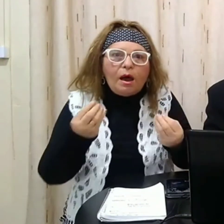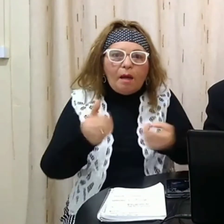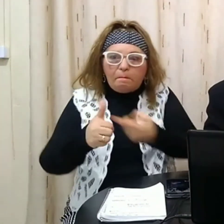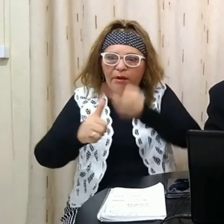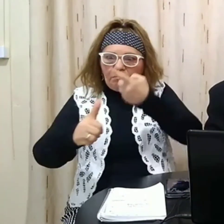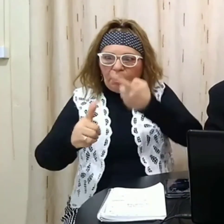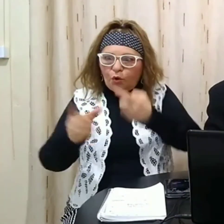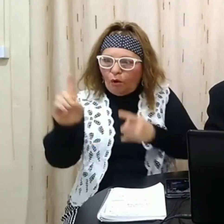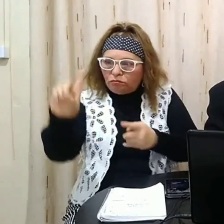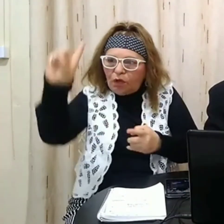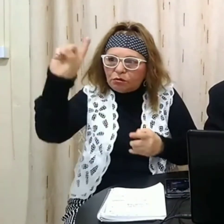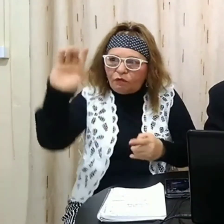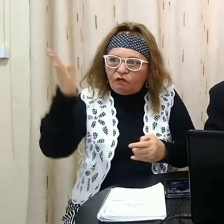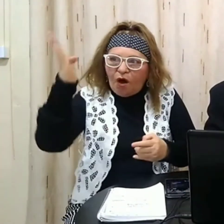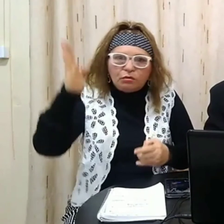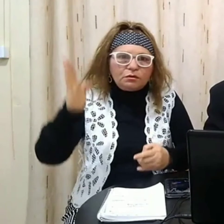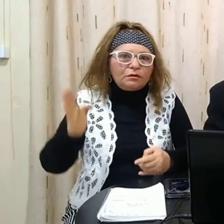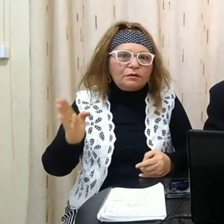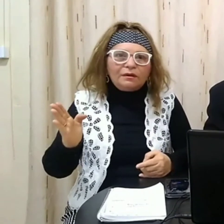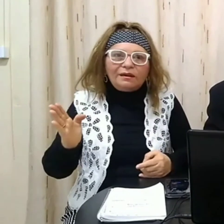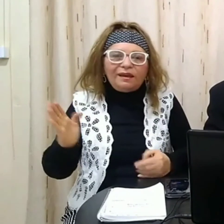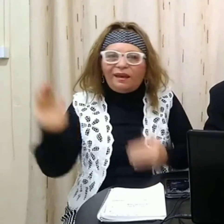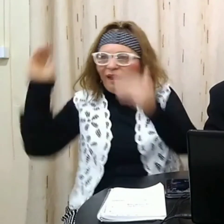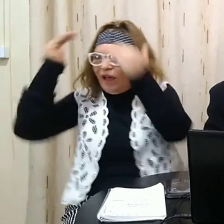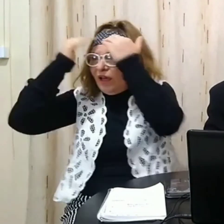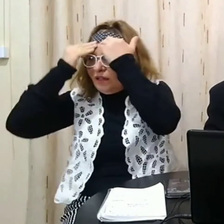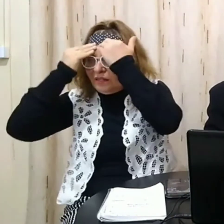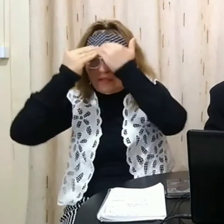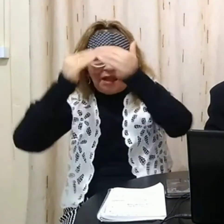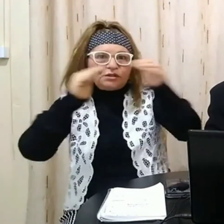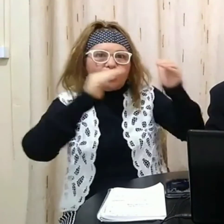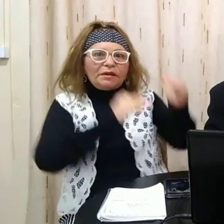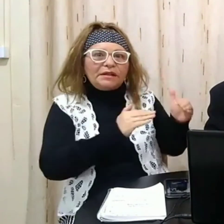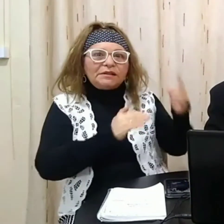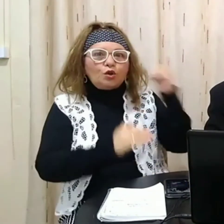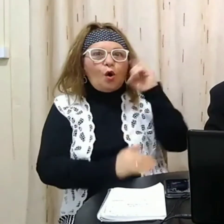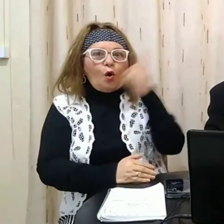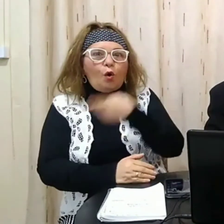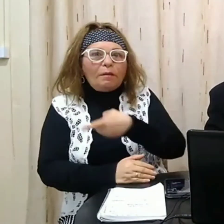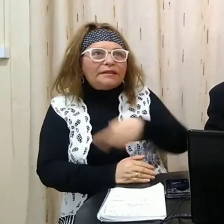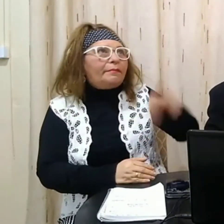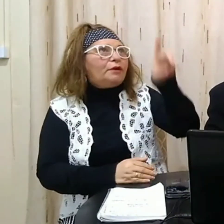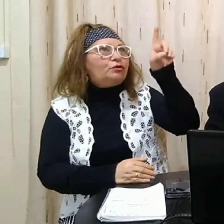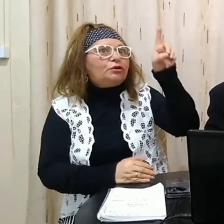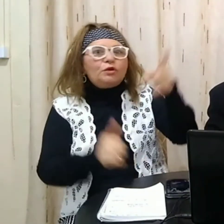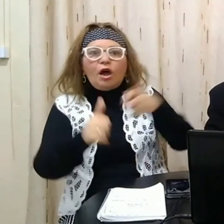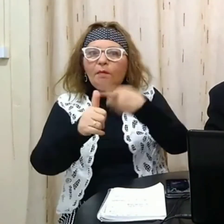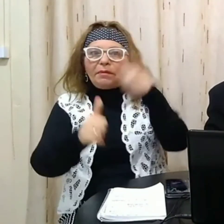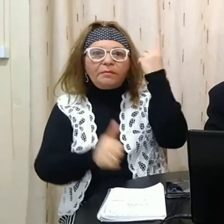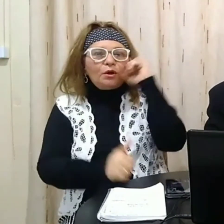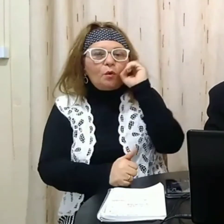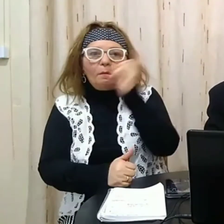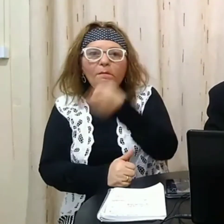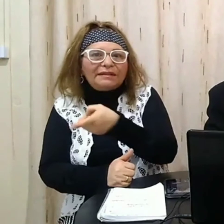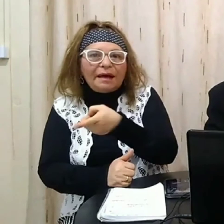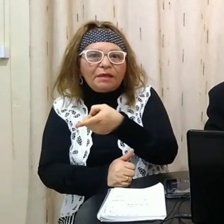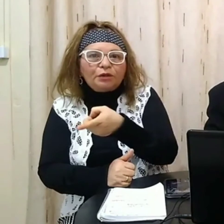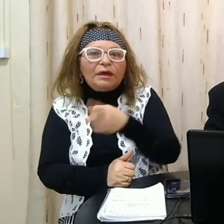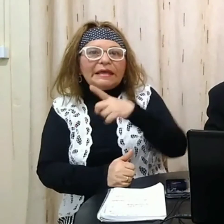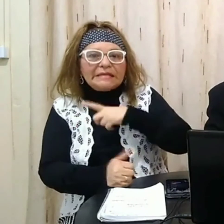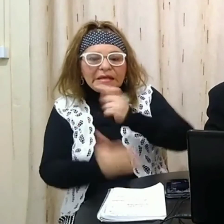Deus Todo-Poderoso. Estão desobedecendo o primeiro mandamento que eles iriam receber quando Moisés descesse lá